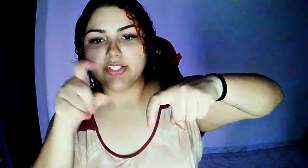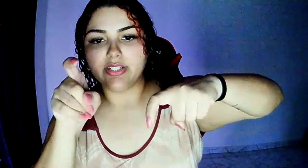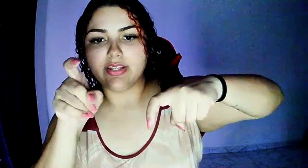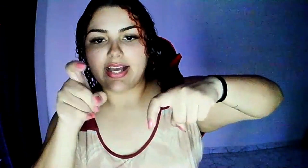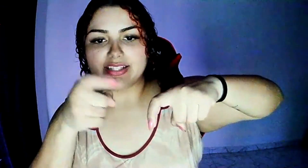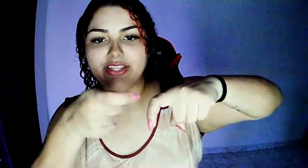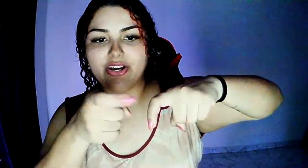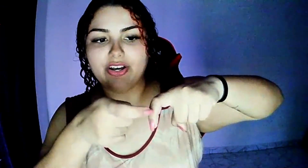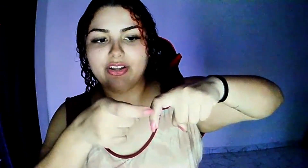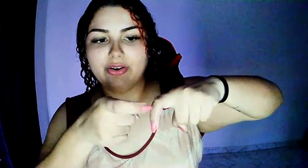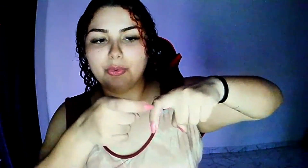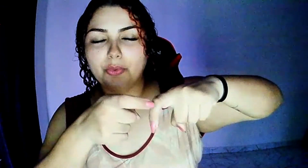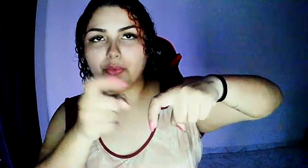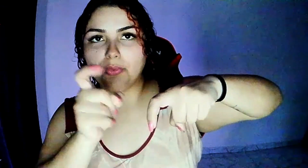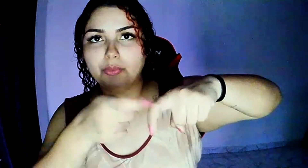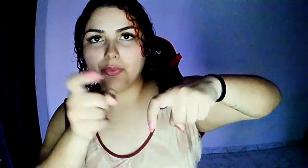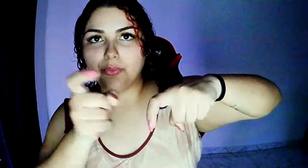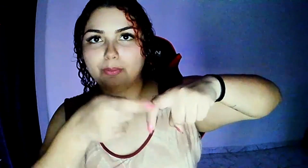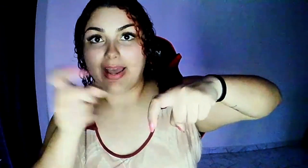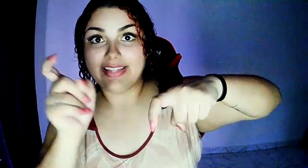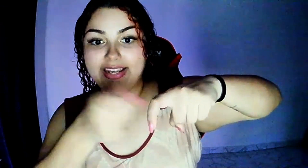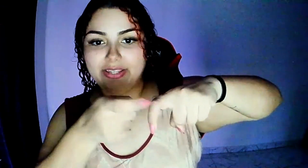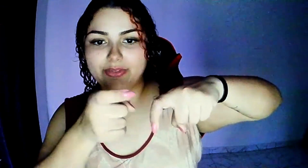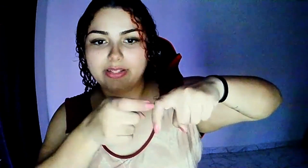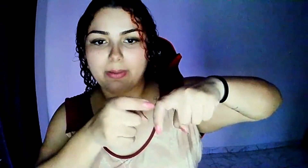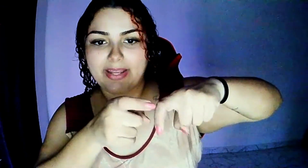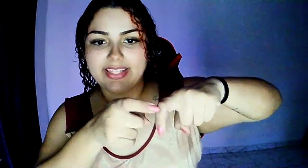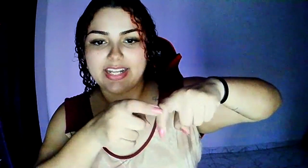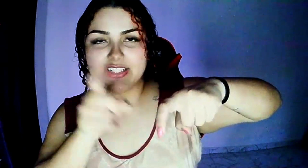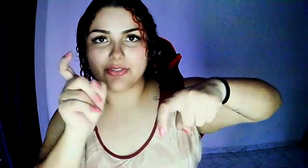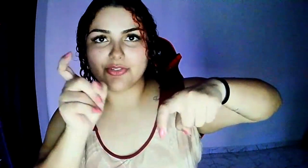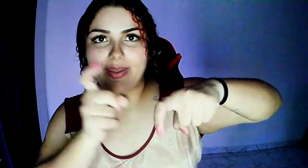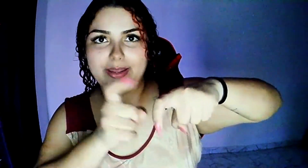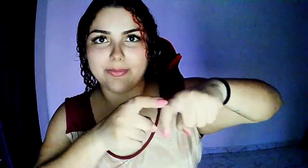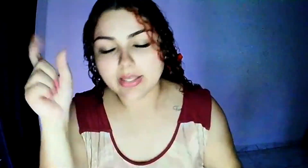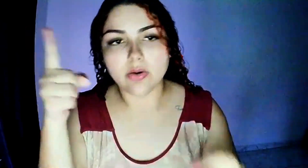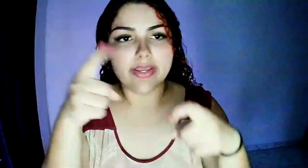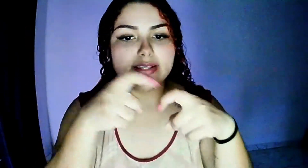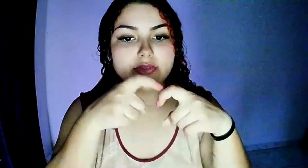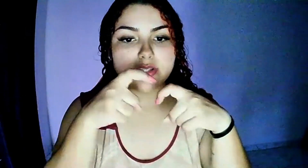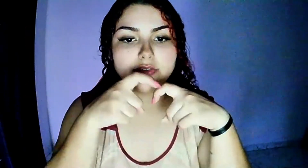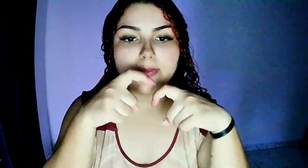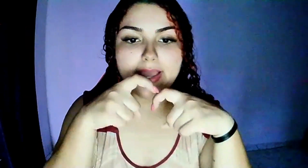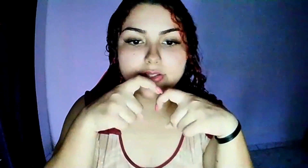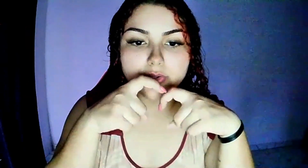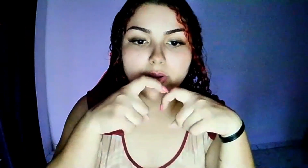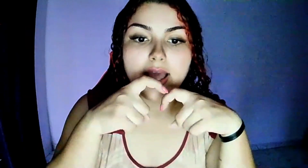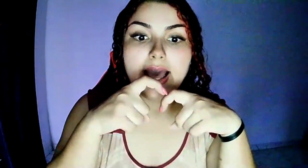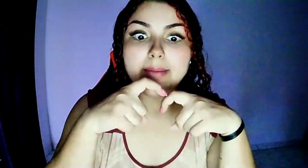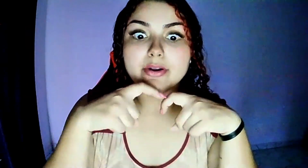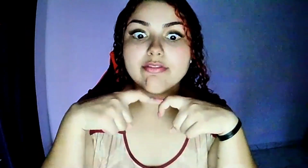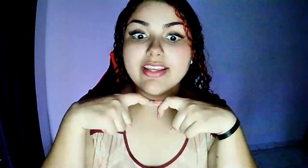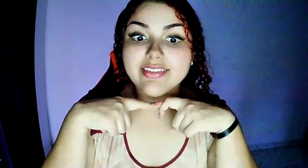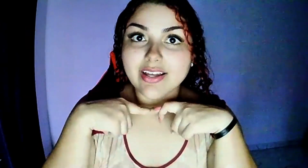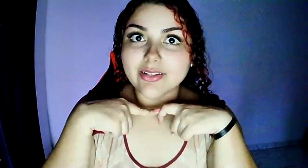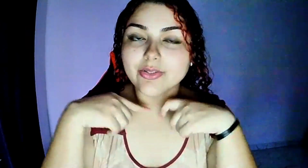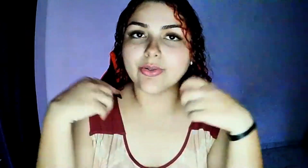frente, aqui, ó, um martelinho dando uma marteladinha no joelho. Então, esse é o sinal de médico. Aproveitando